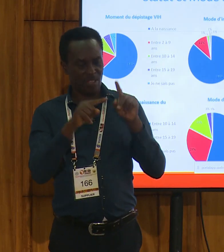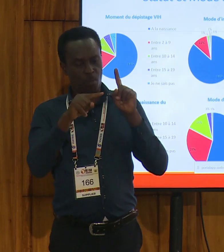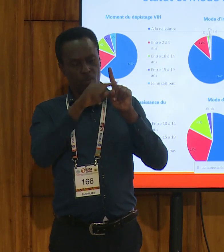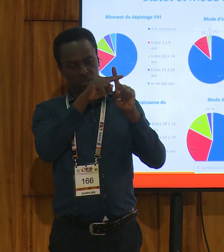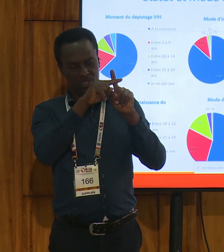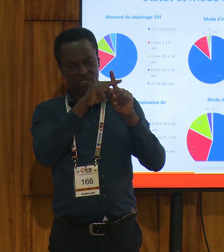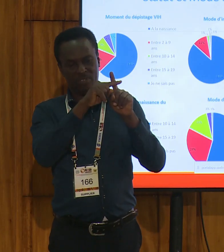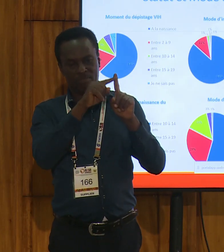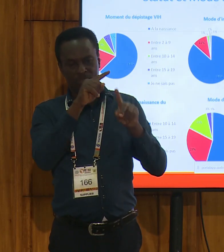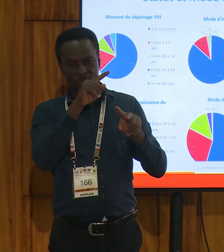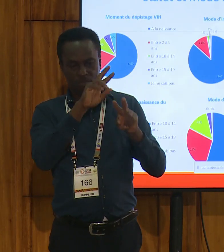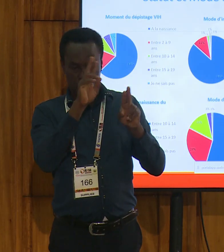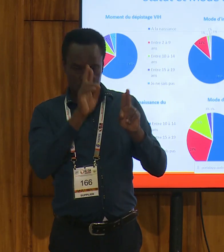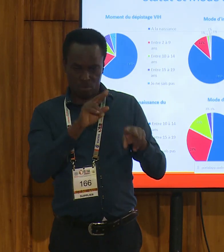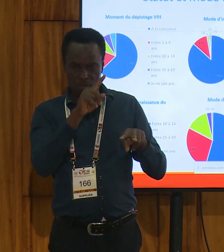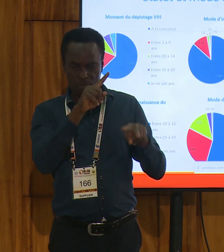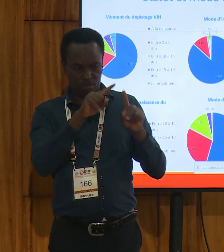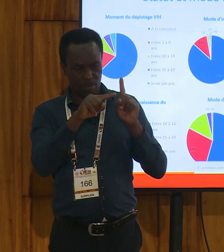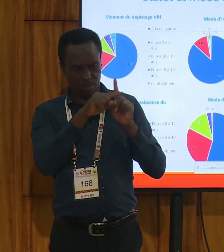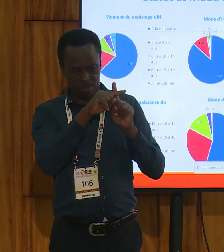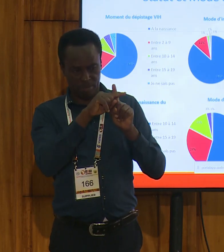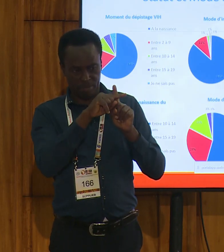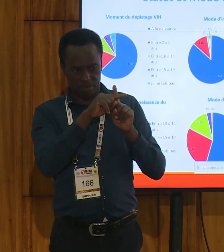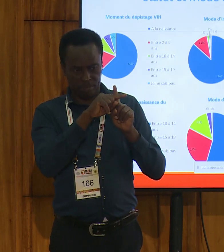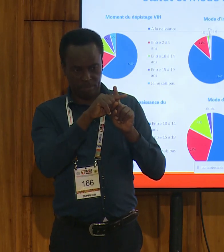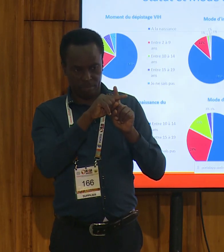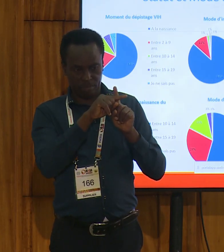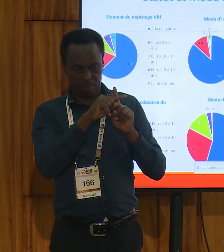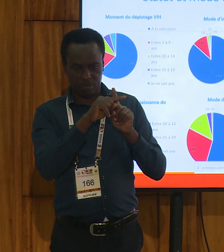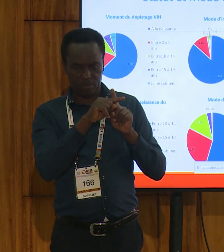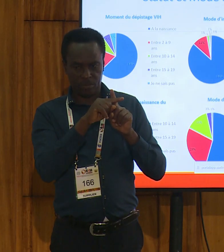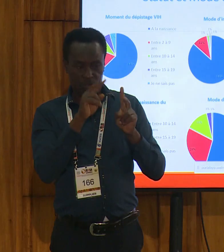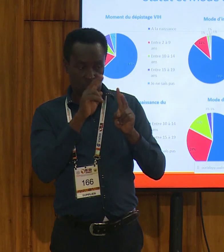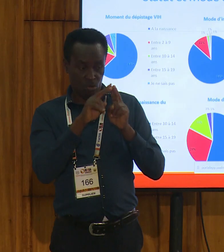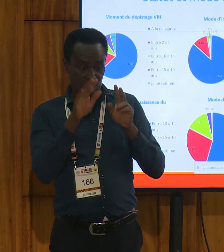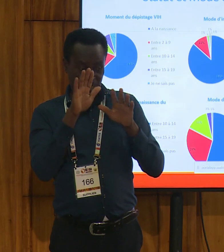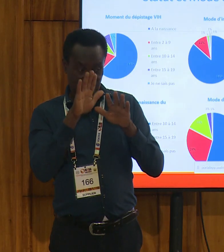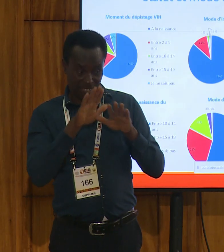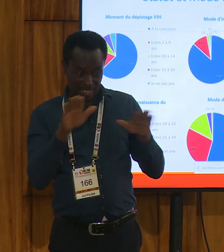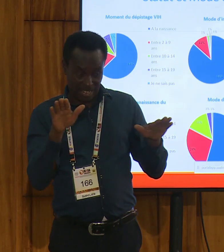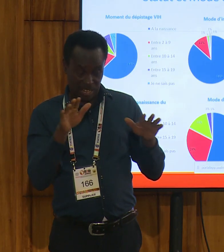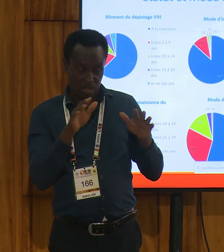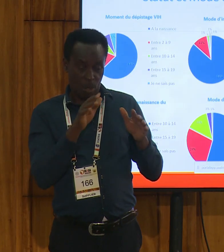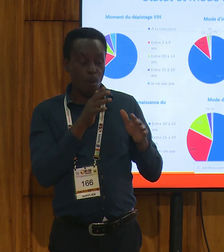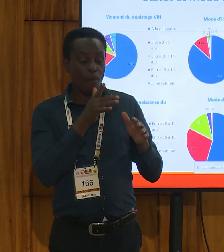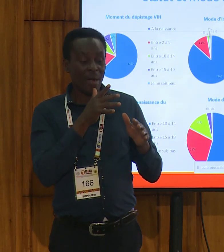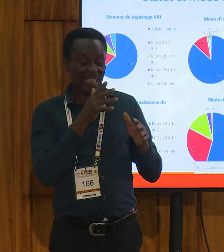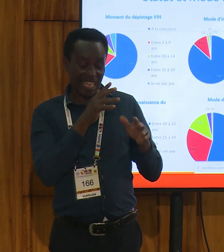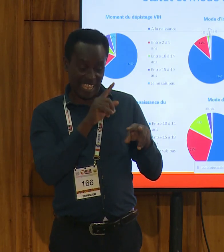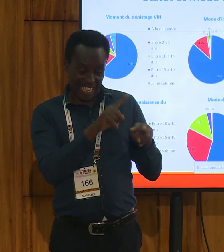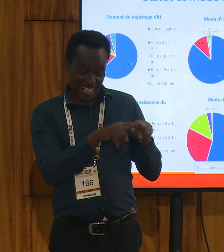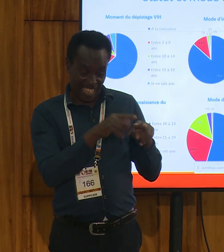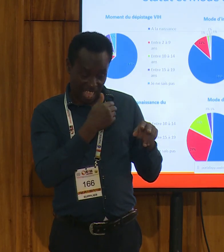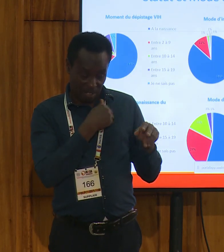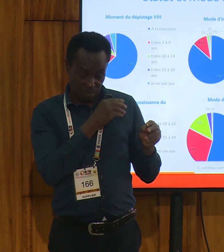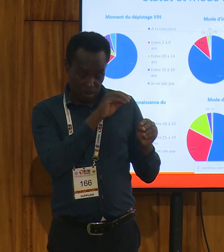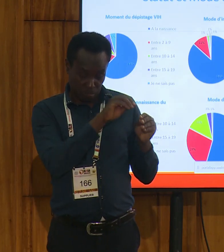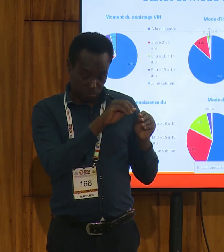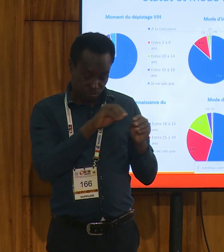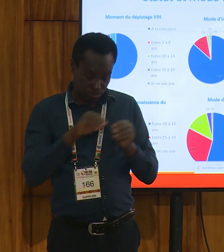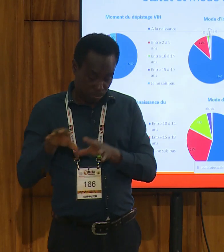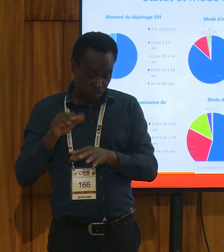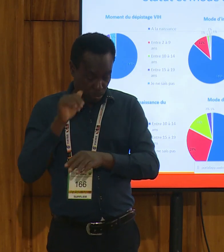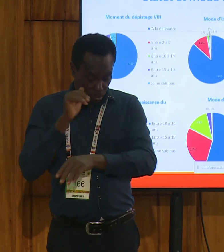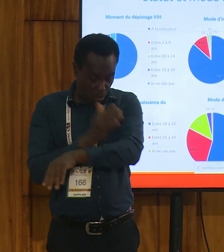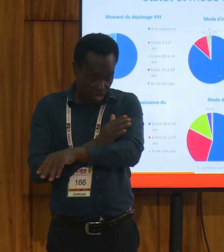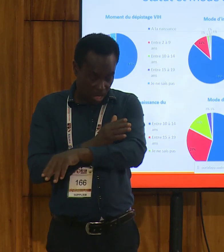Le moment de la connaissance de statut sérologique de ces enfants, de la majorité de ces enfants, adolescents et jeunes, c'est à